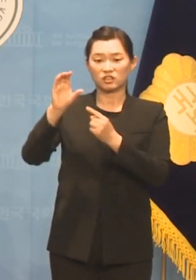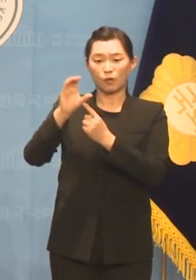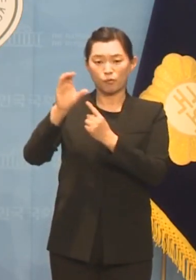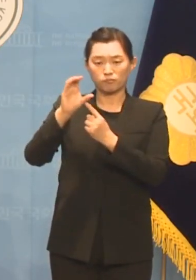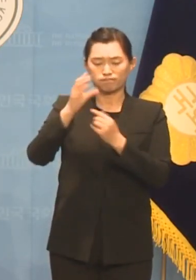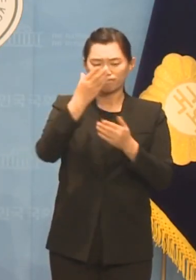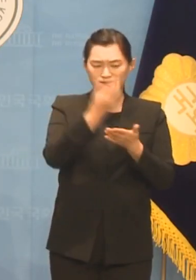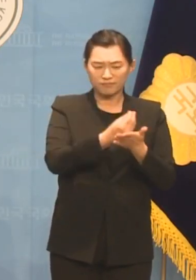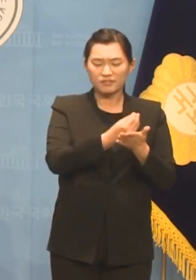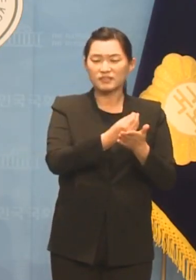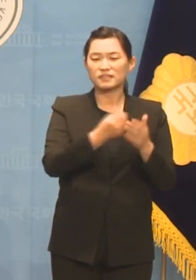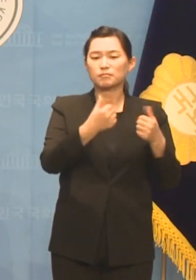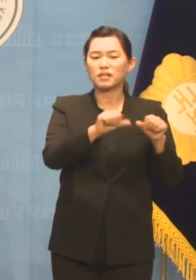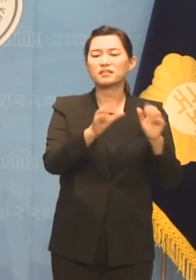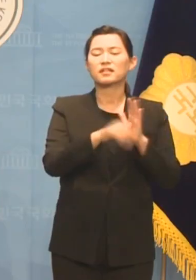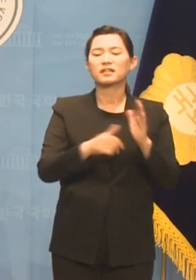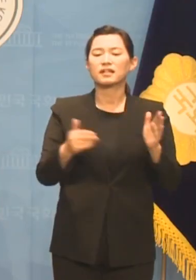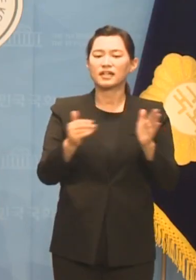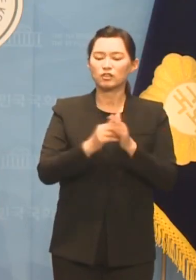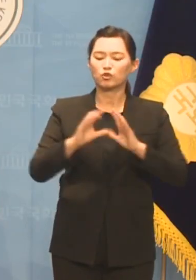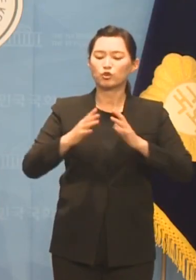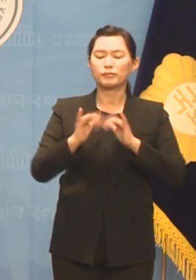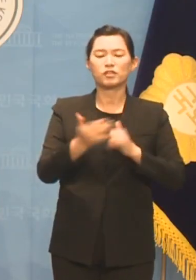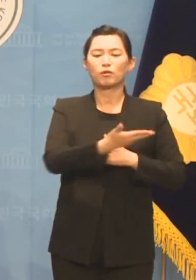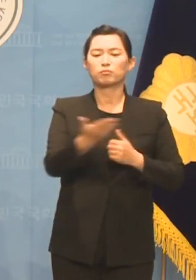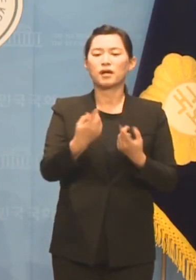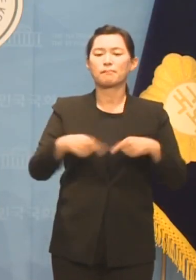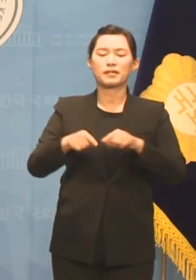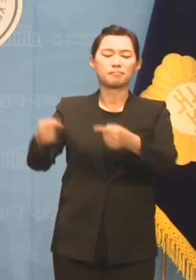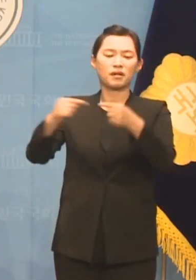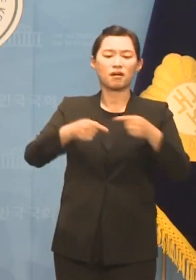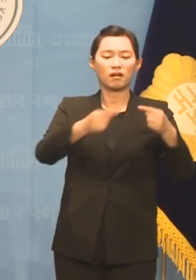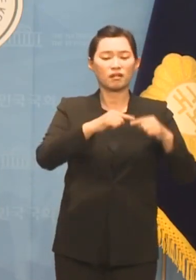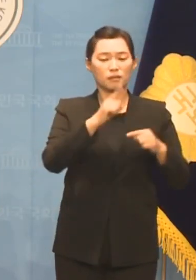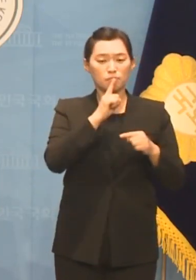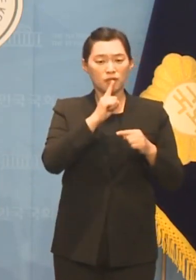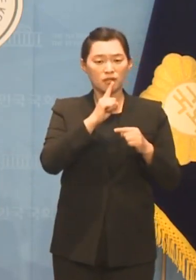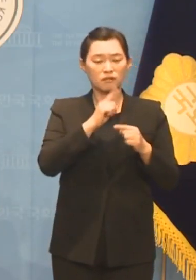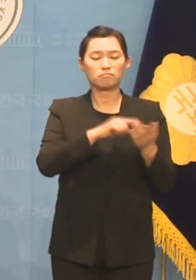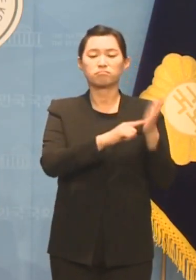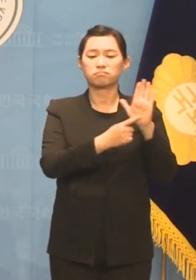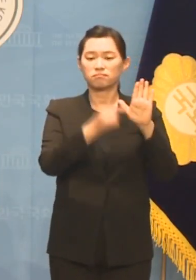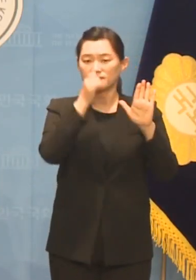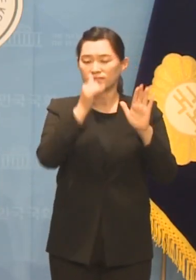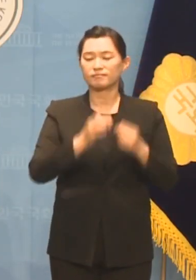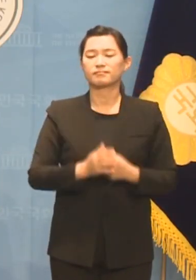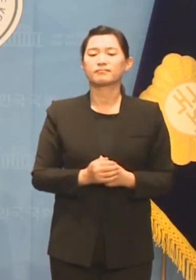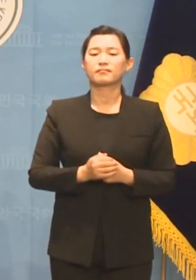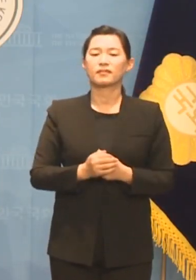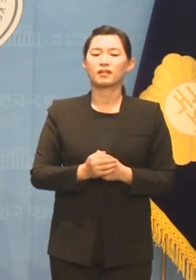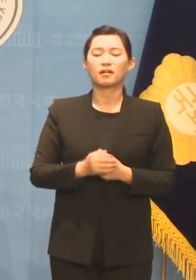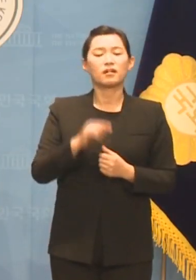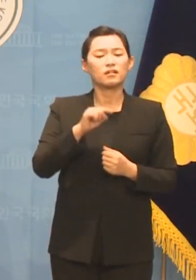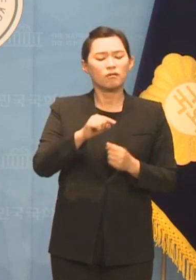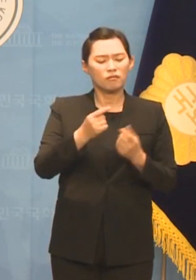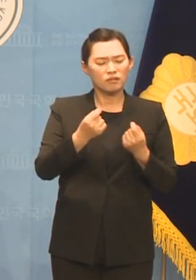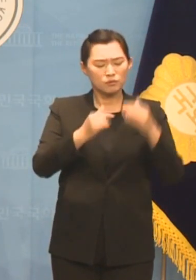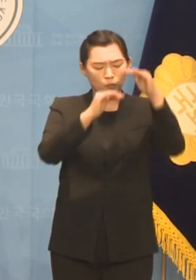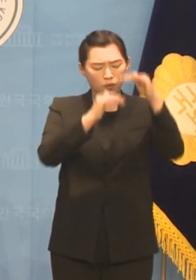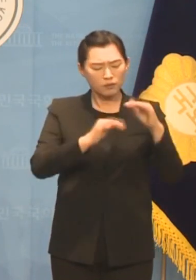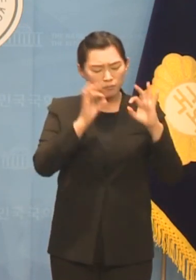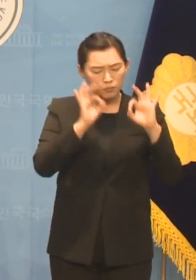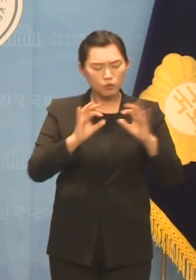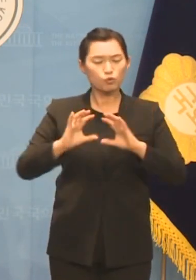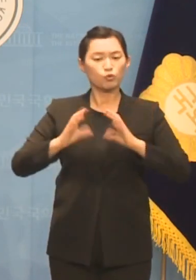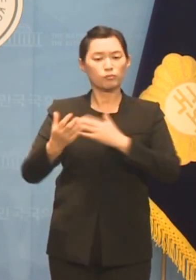국민 여러분들께서도 함께 동참해 주시기 바란다라는 문구를 명시하였습니다. 이러한 과정을 통해